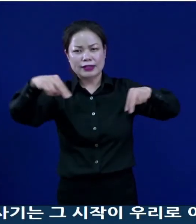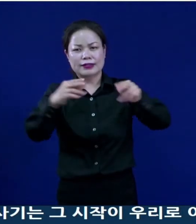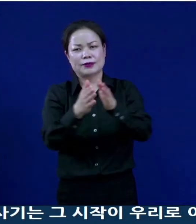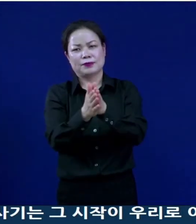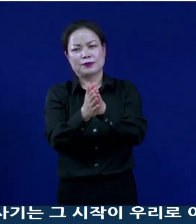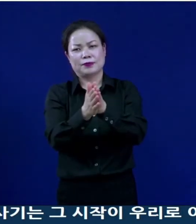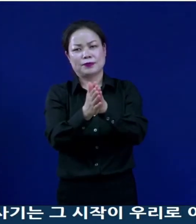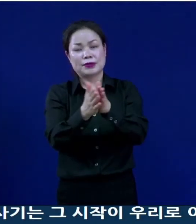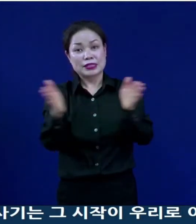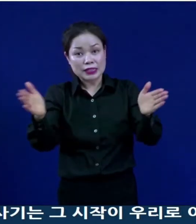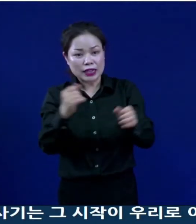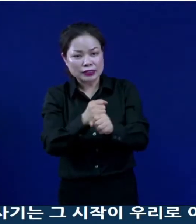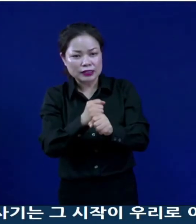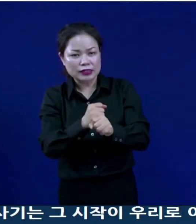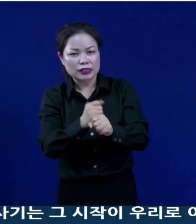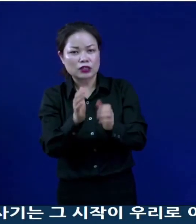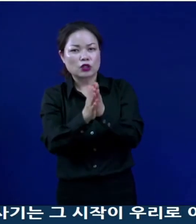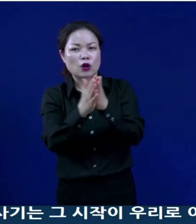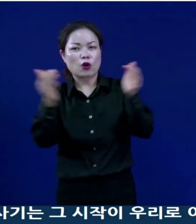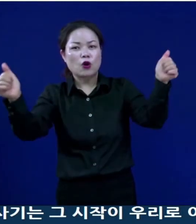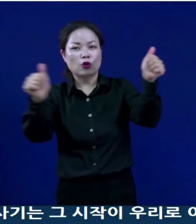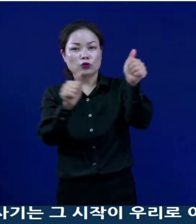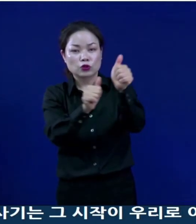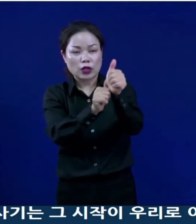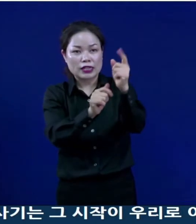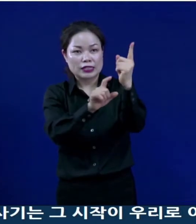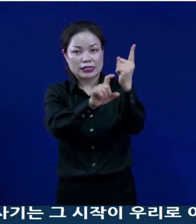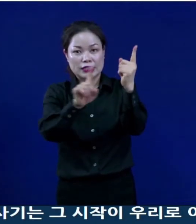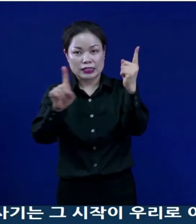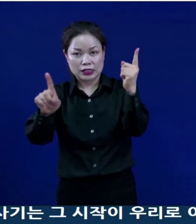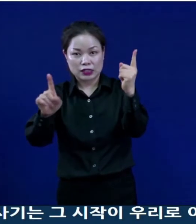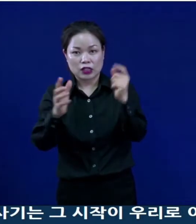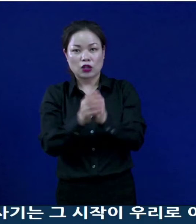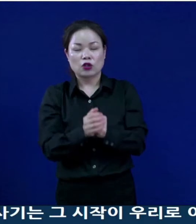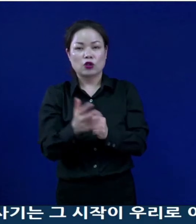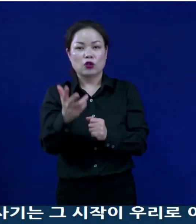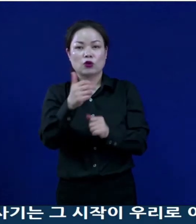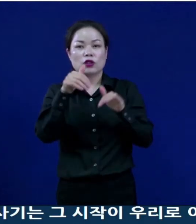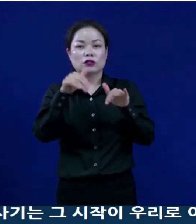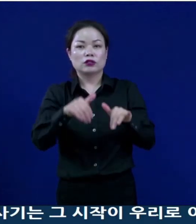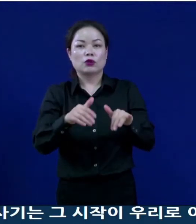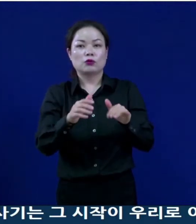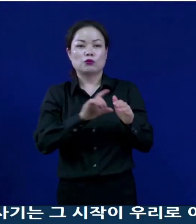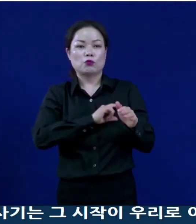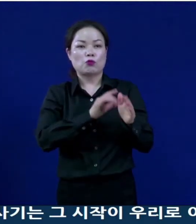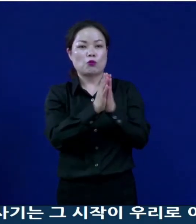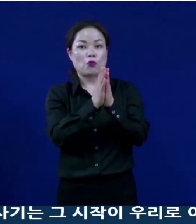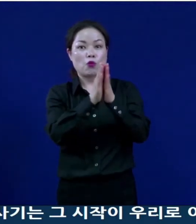똑같습니다. 여호수아 1장 1절은 여호와의 종 모세가 죽은 후에 라고 시작합니다.